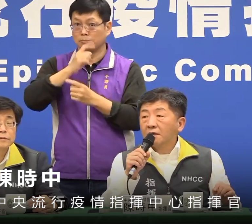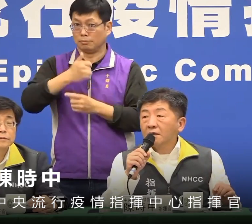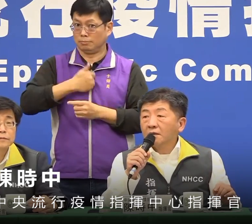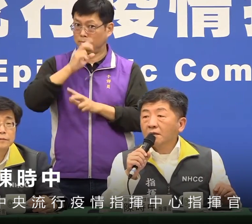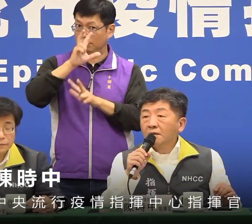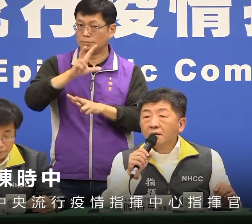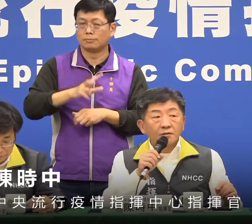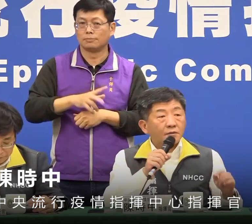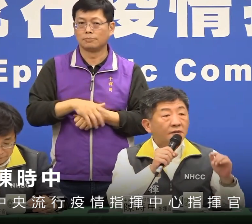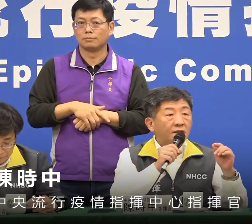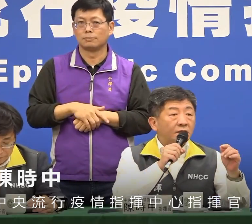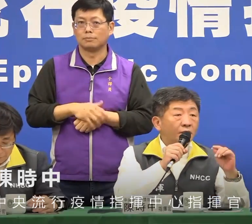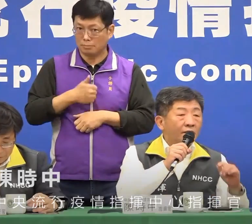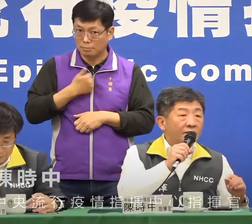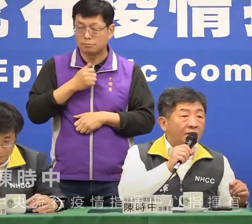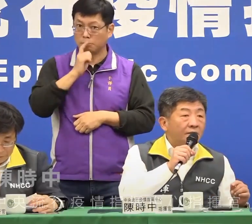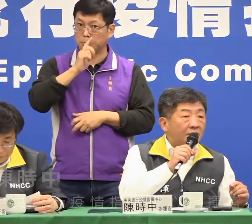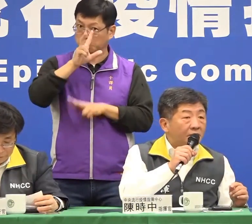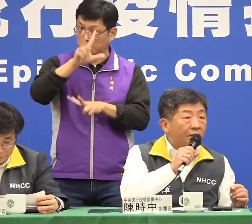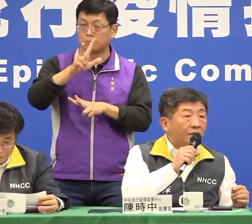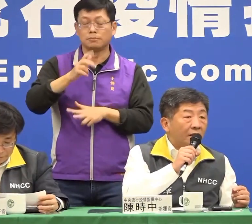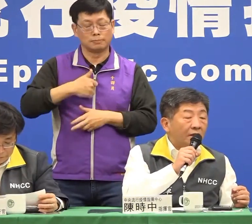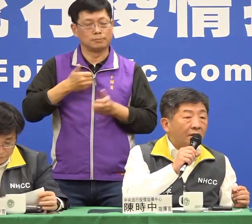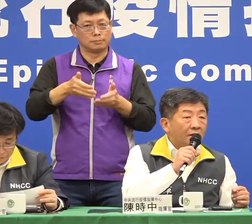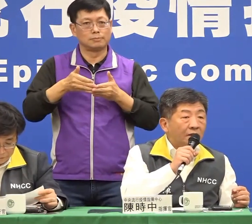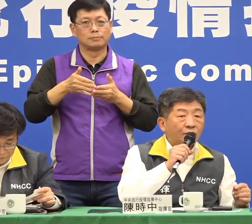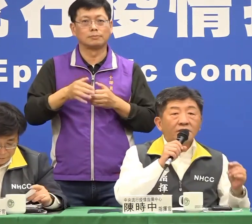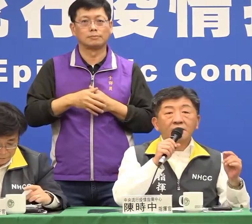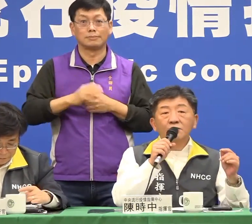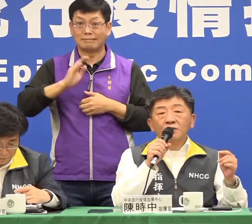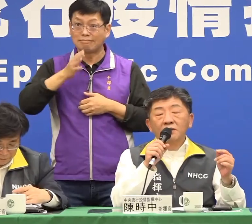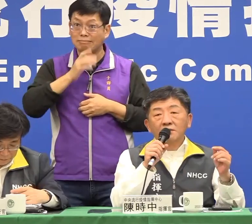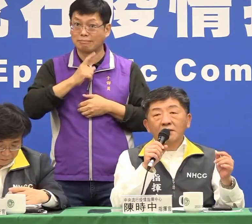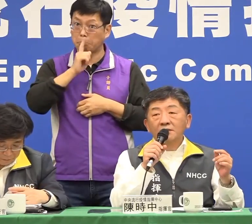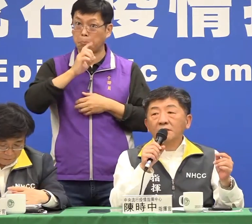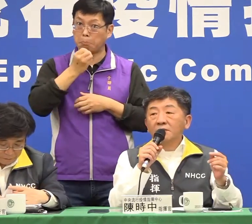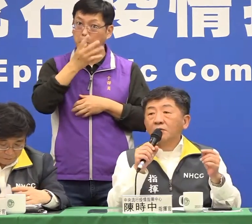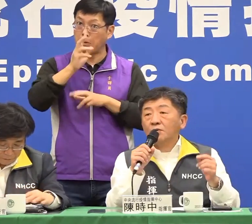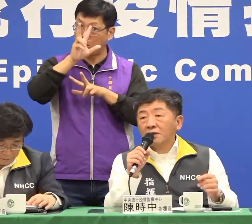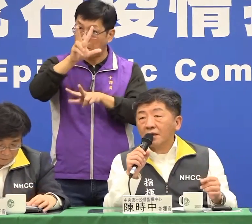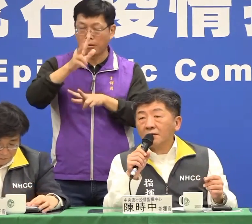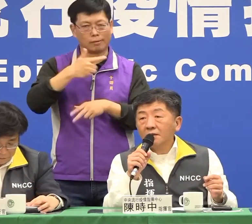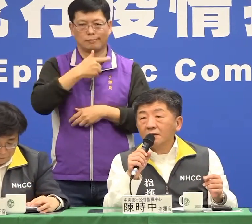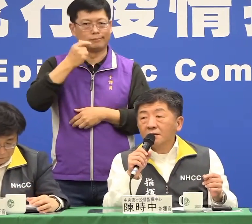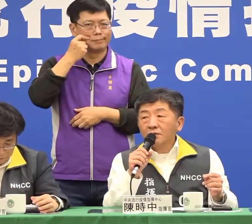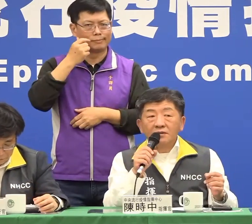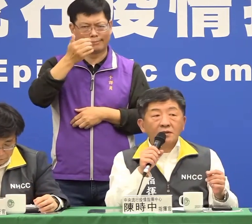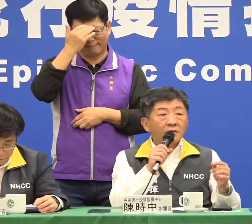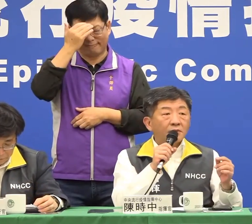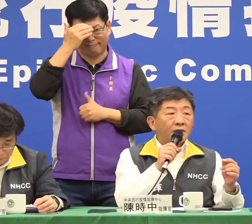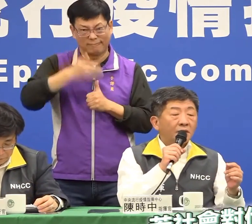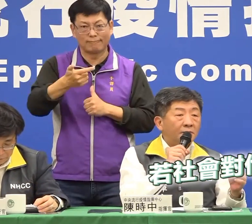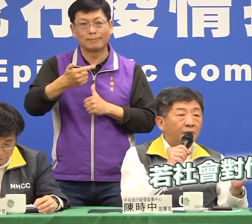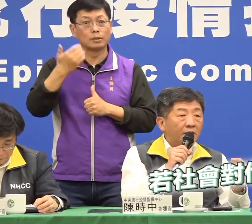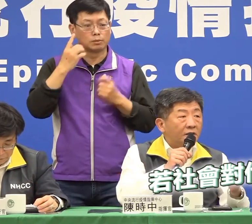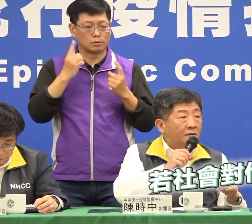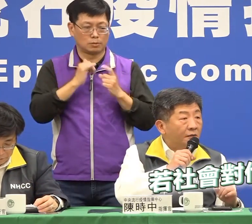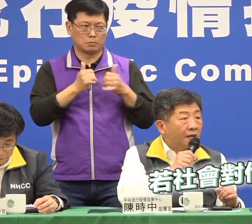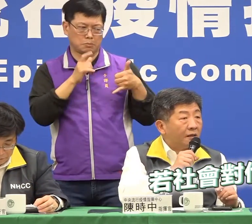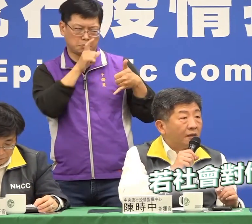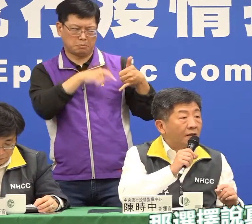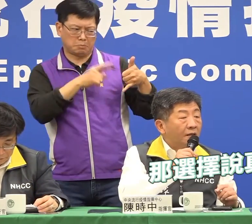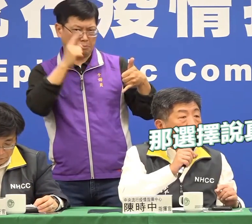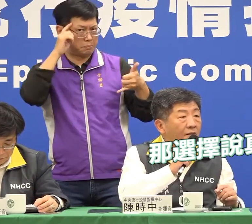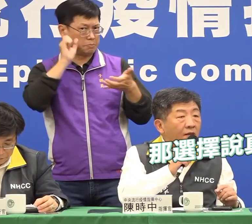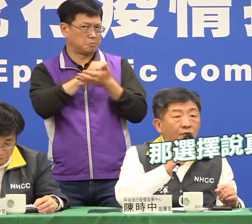话。好，选择真话是这么的重要，可选择说真话是这么的困难，如果社会对他们标签